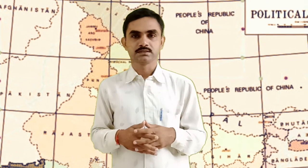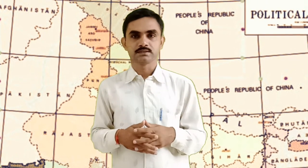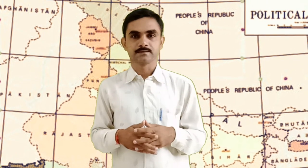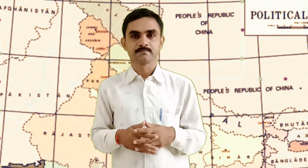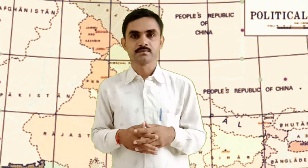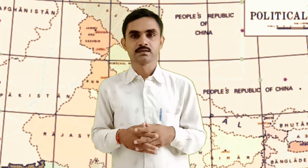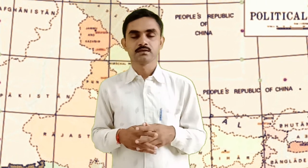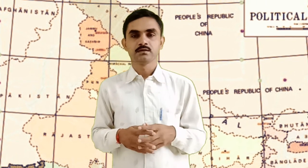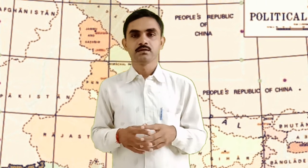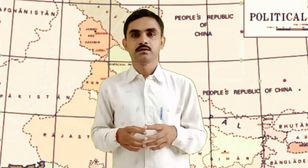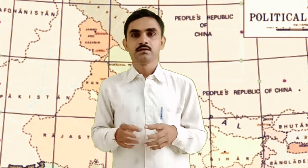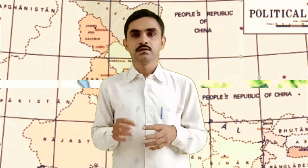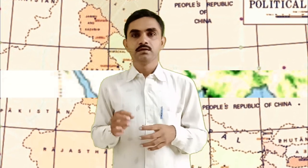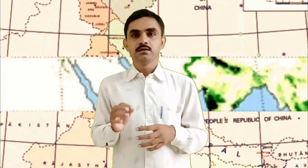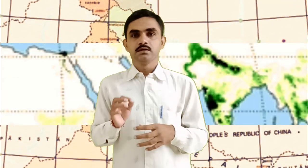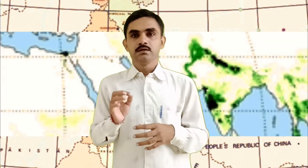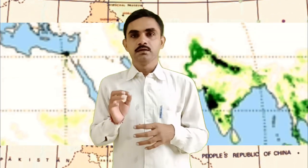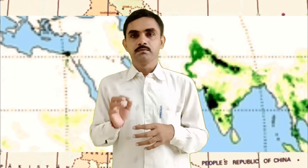જોવા મળે છે।